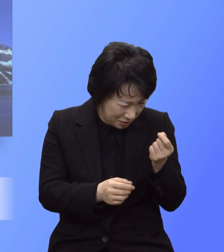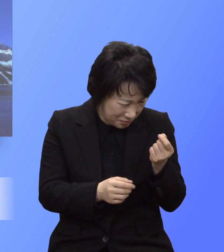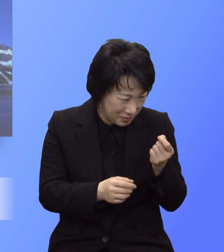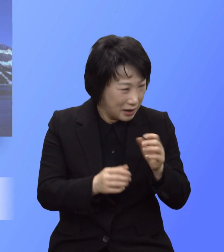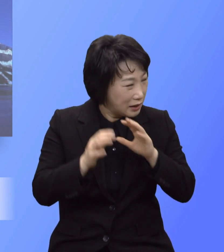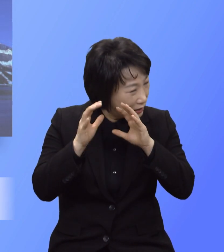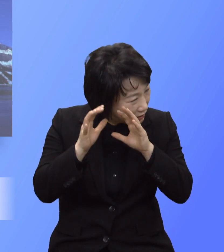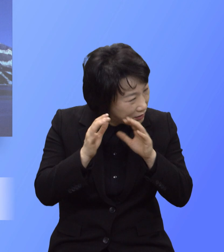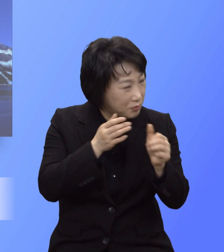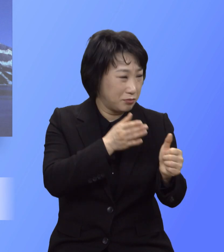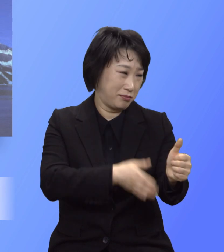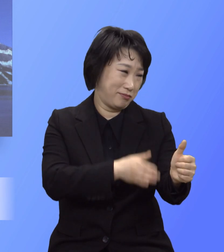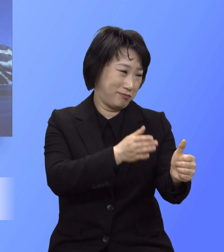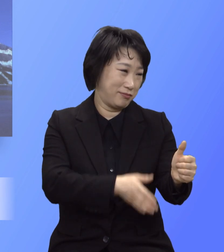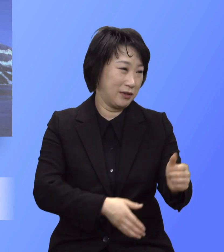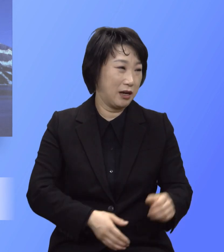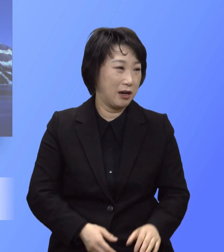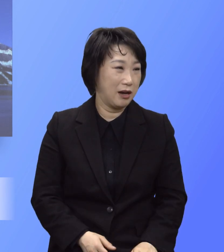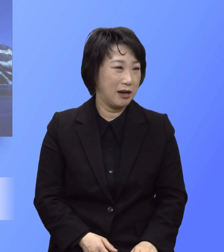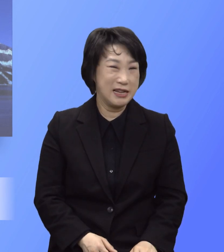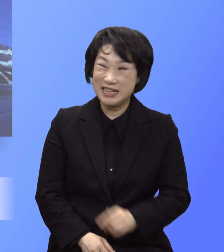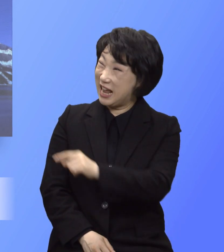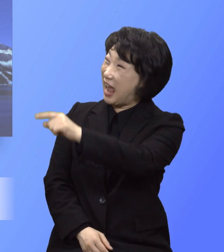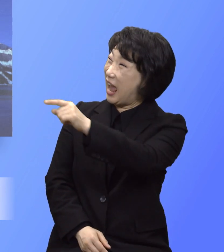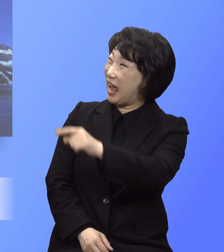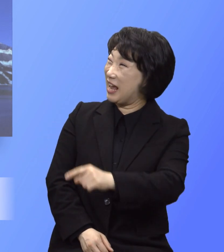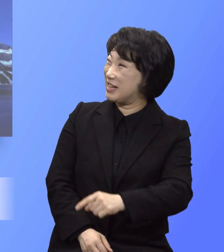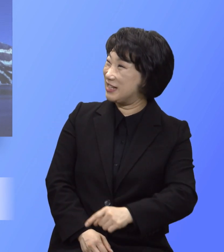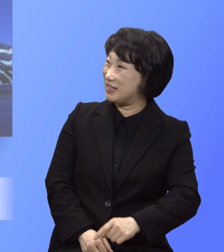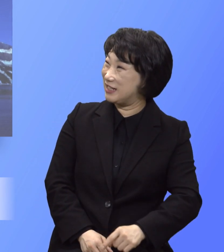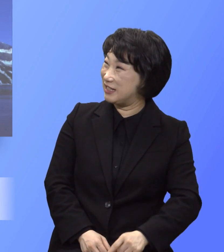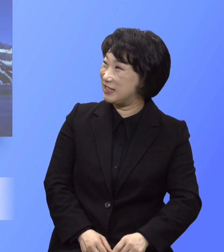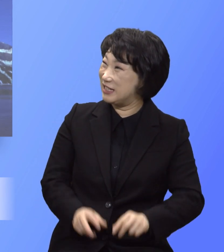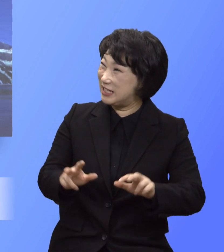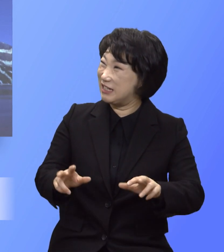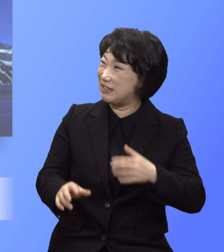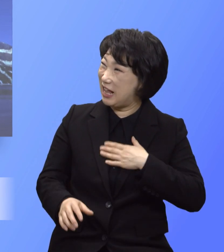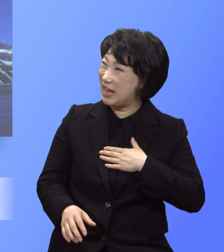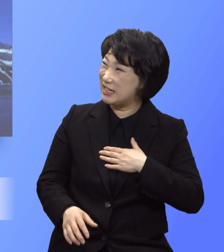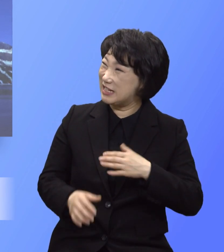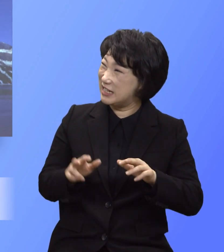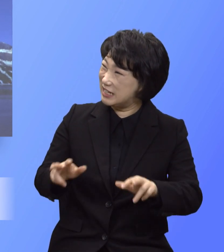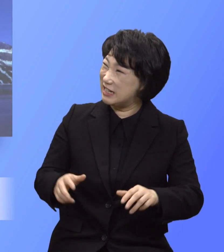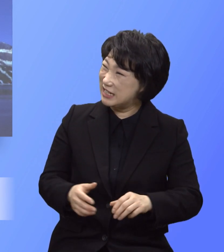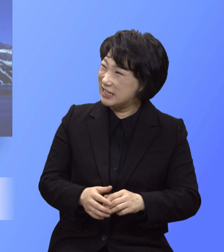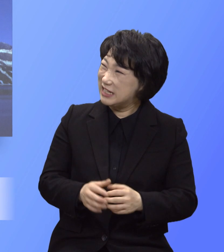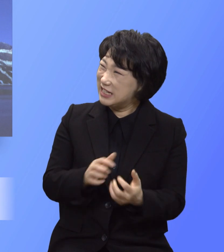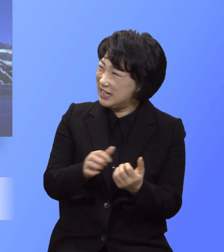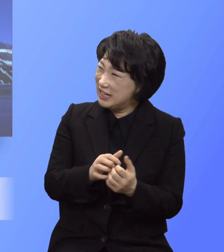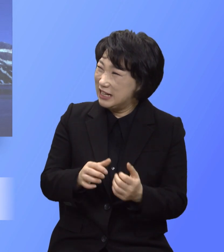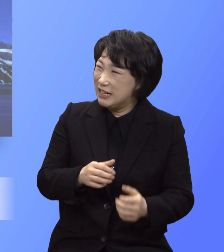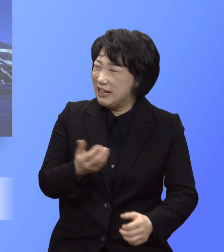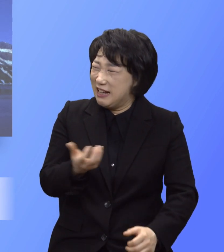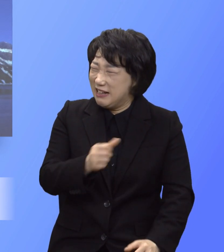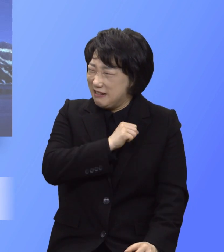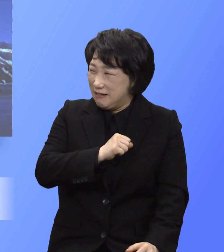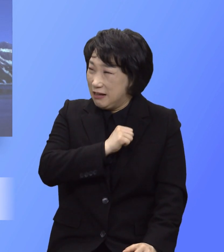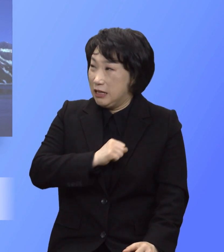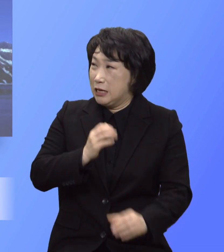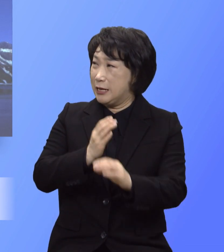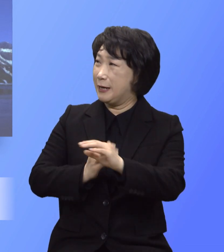귀 기울여 들어주십시오. 여보시오! 지금 사람이 지금 이를 걸면서 고통을